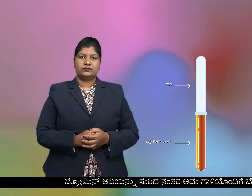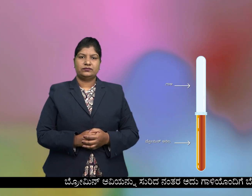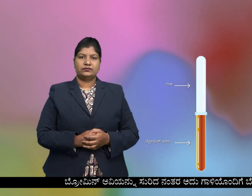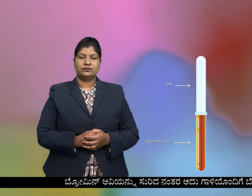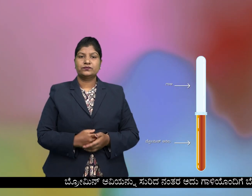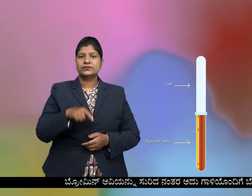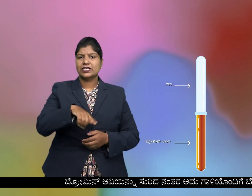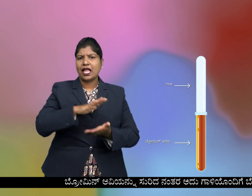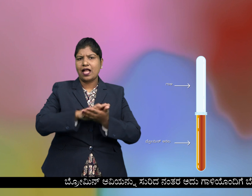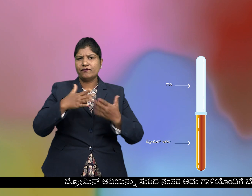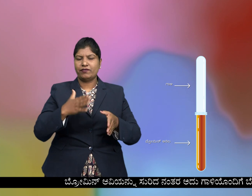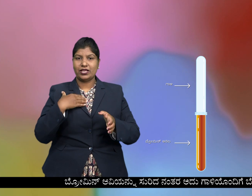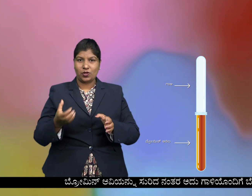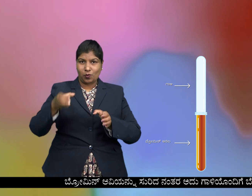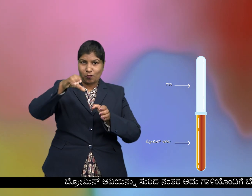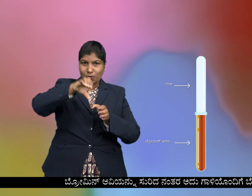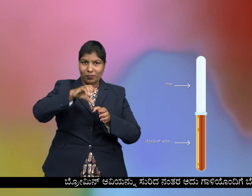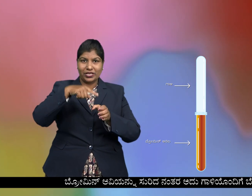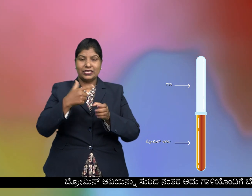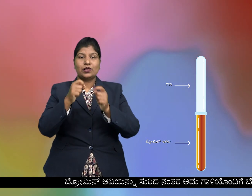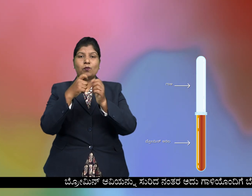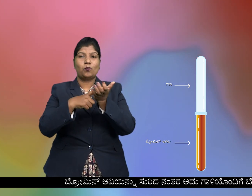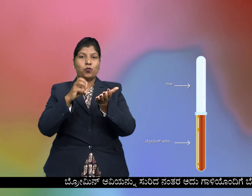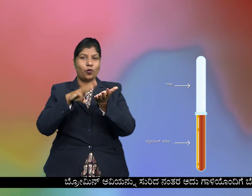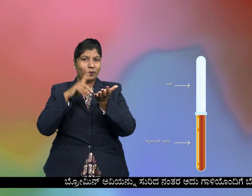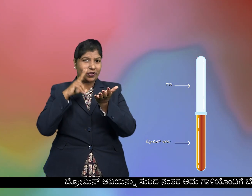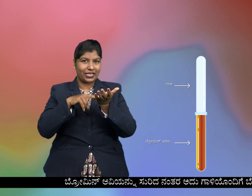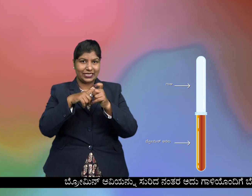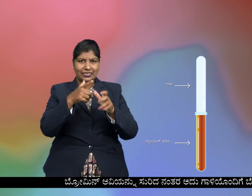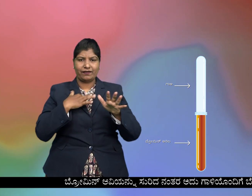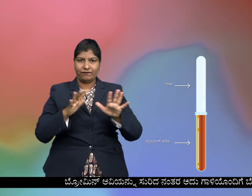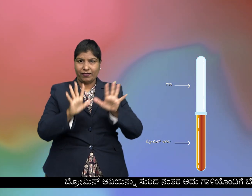ಬ್ರೋಮಿನ್ ಆವಿಯನ್ನ ಸುರಿದ ನಂತರ ಅದು ಗಾಳಿಯೊಂದಿಗೆ ಬೆರೆಯುತ್ತದೆ.